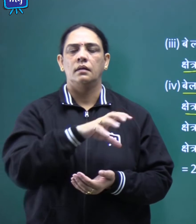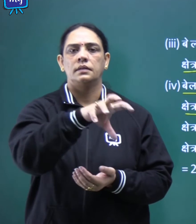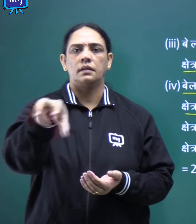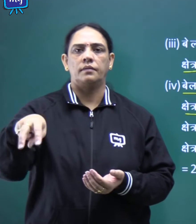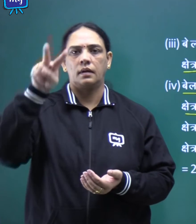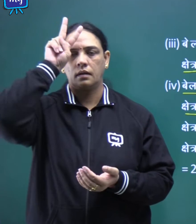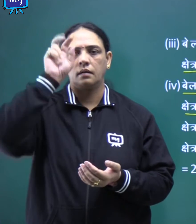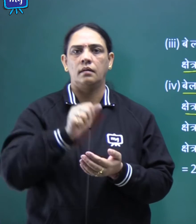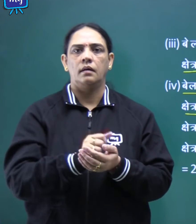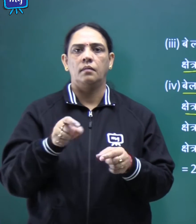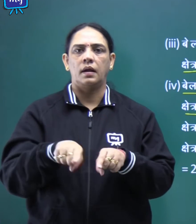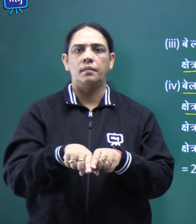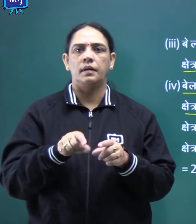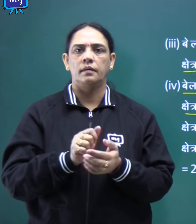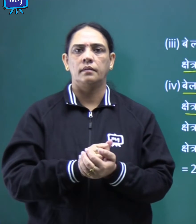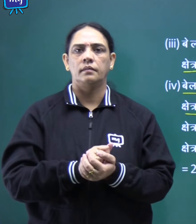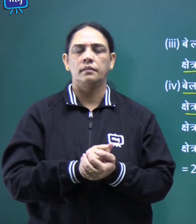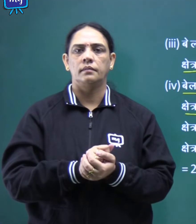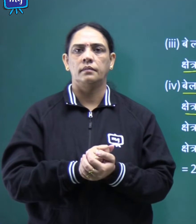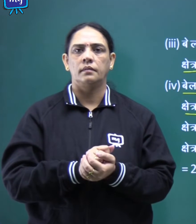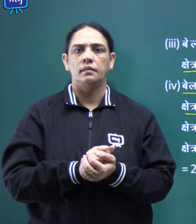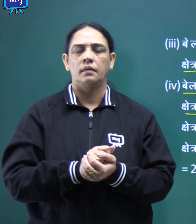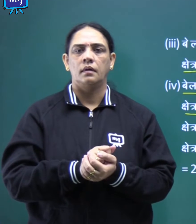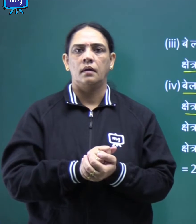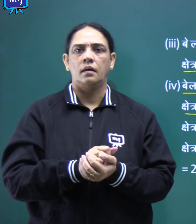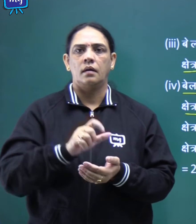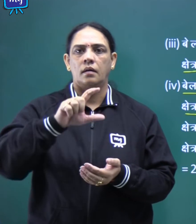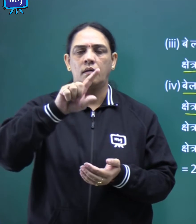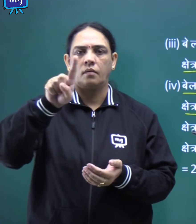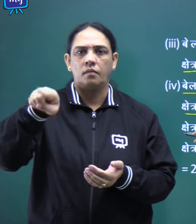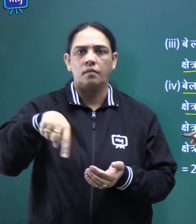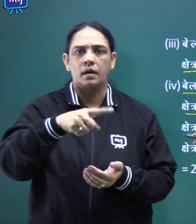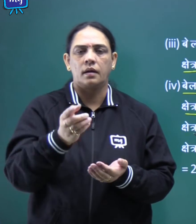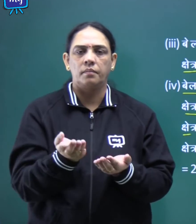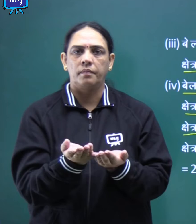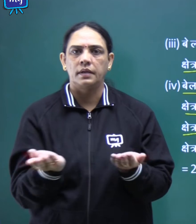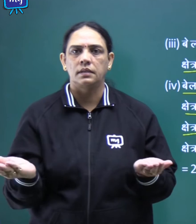क्षेत्रफल बराबर वक्र पृष्ठ का